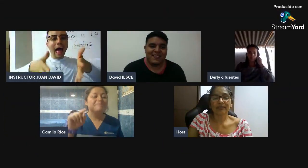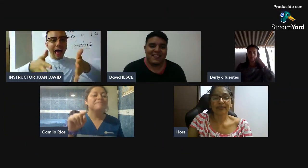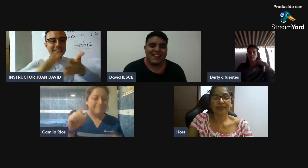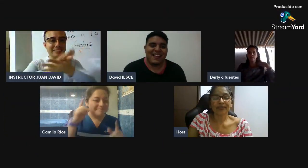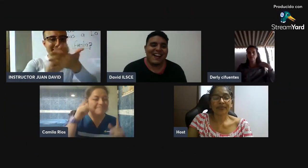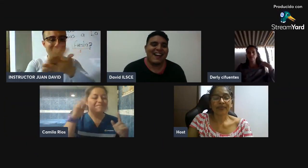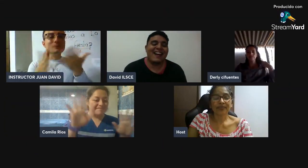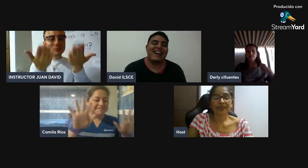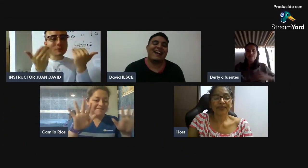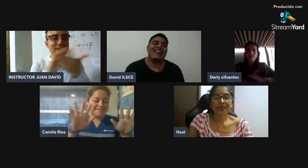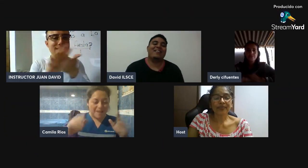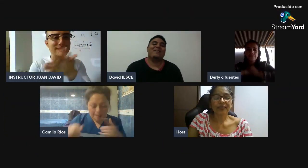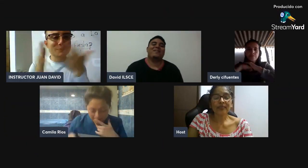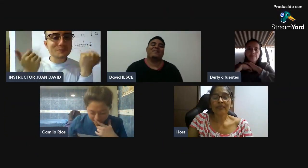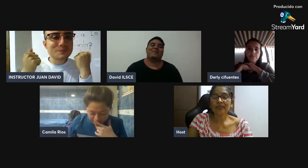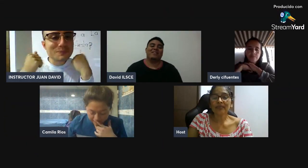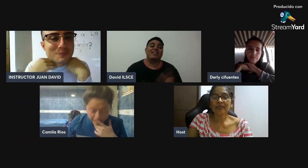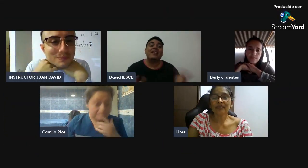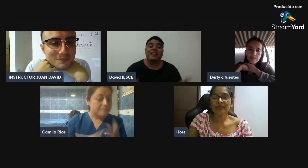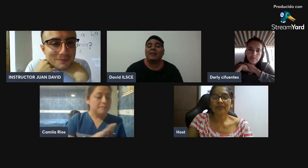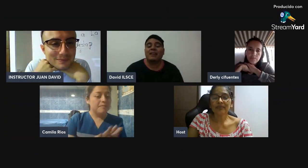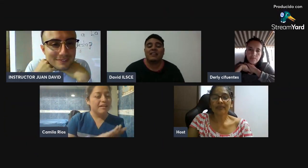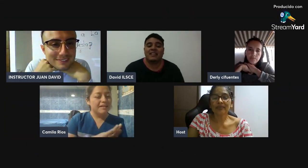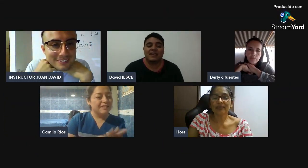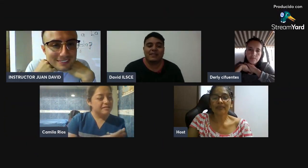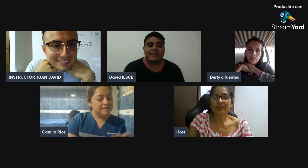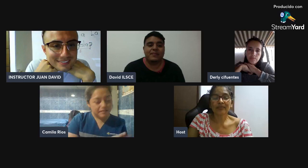ah y dime qué señal